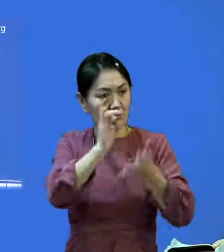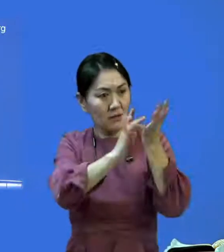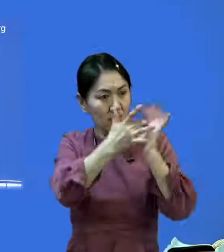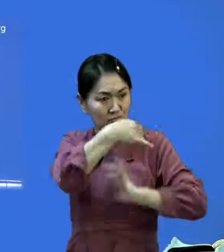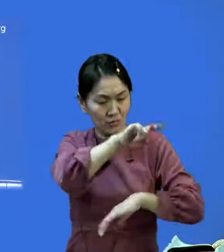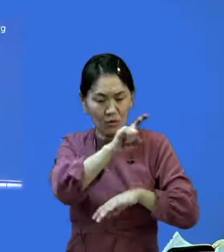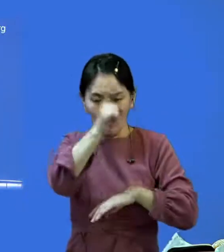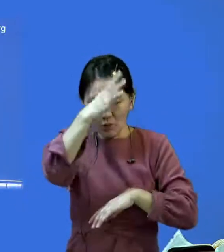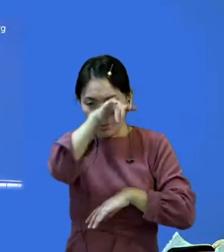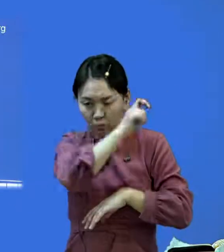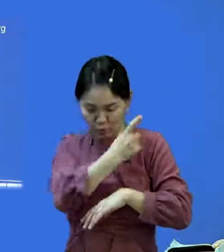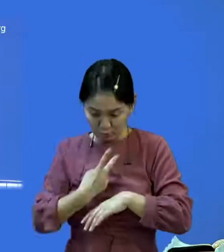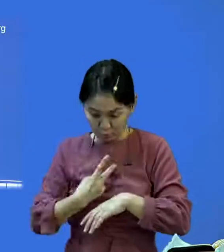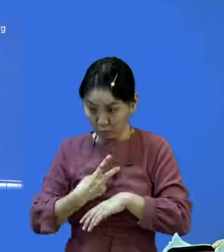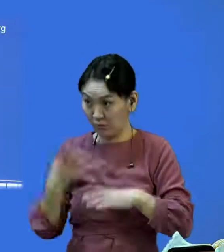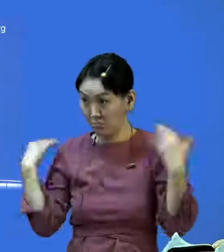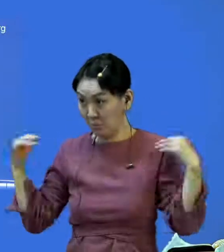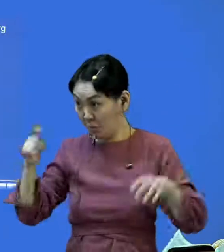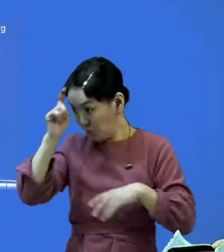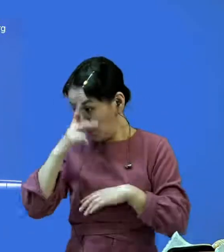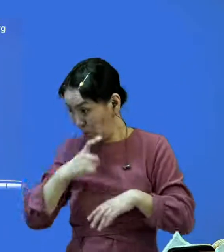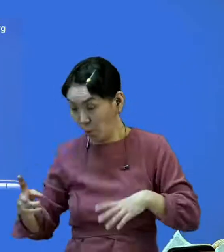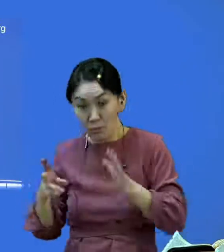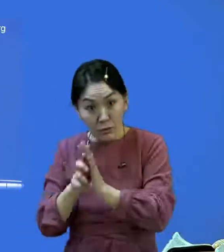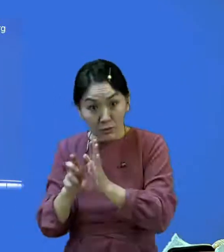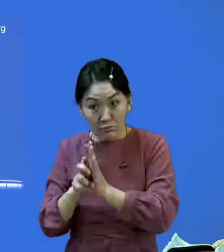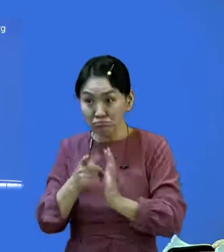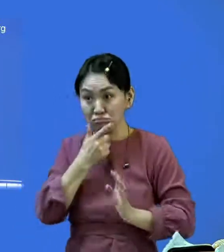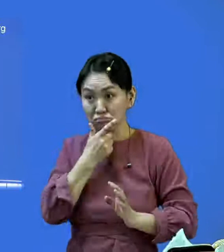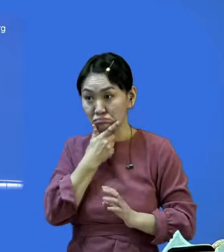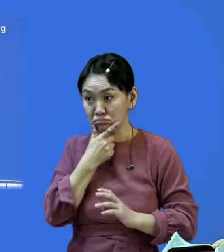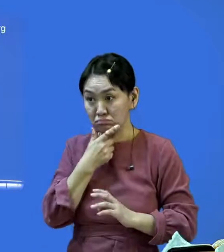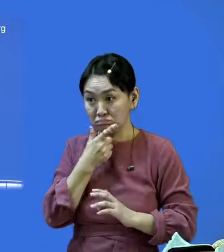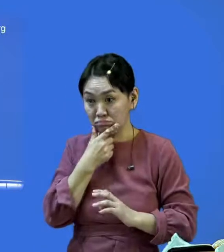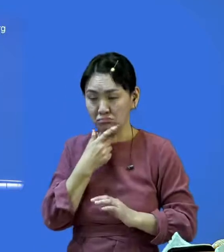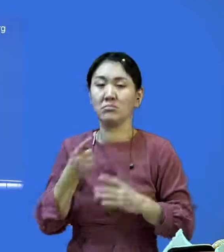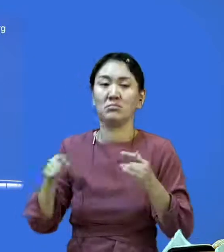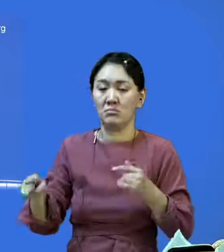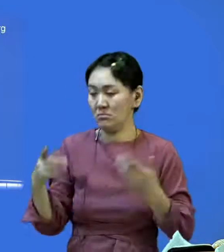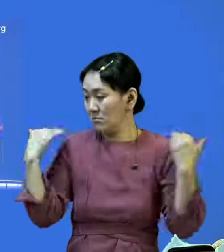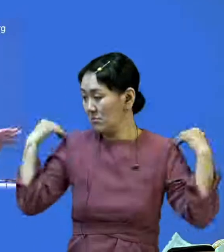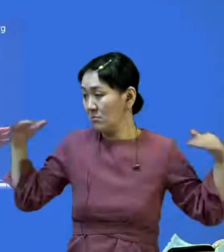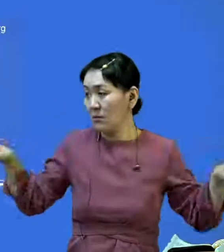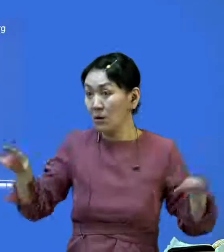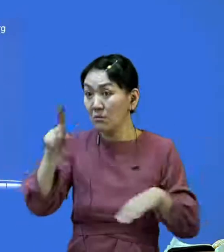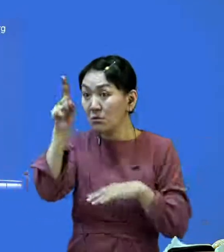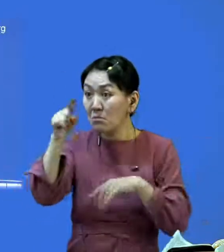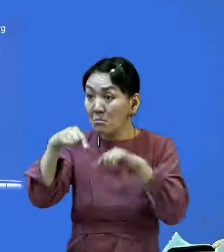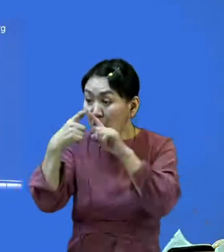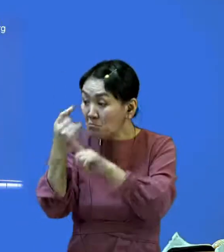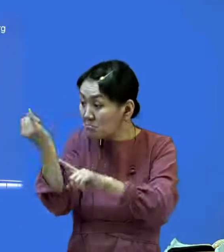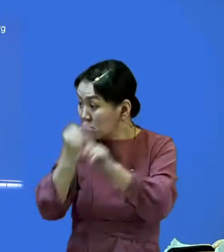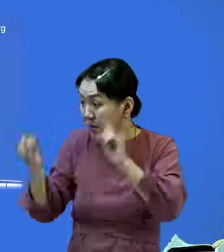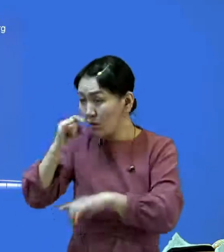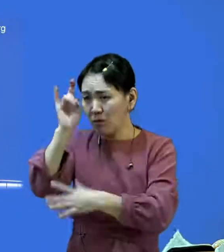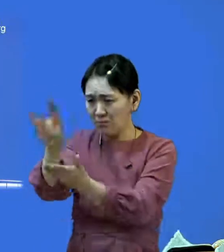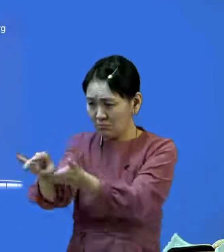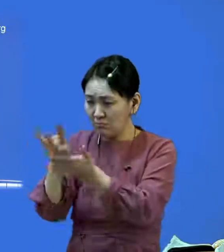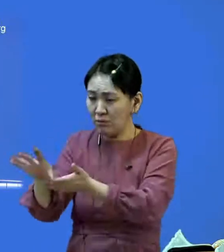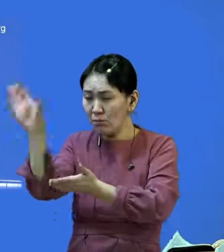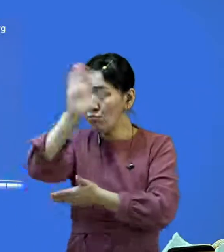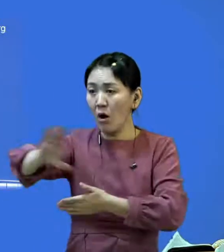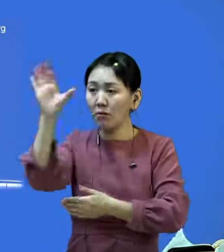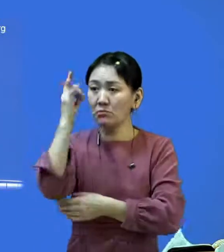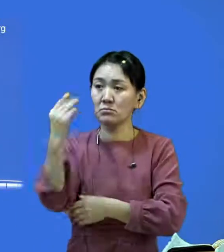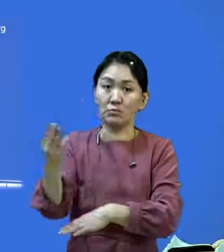гэхээр Христ Тэнгэр элч нарын төлөө өхөөгүй байхгүй. Тэнгэр элч нэг удаа завхрах юм бол мөнхийн мөхөл байх болно.